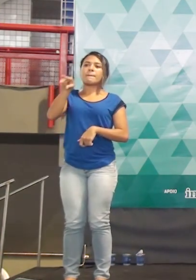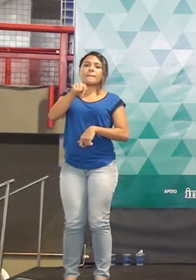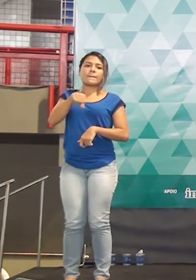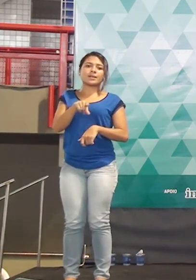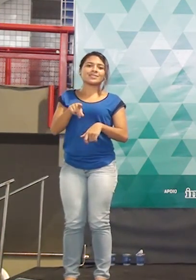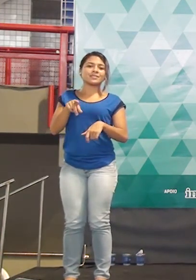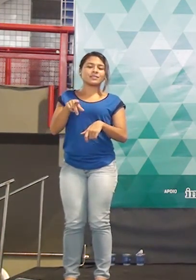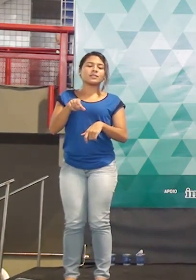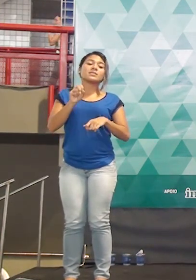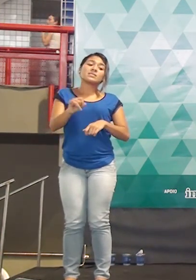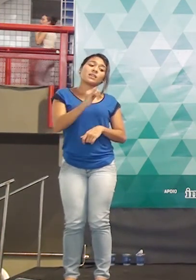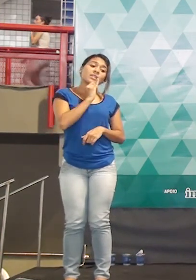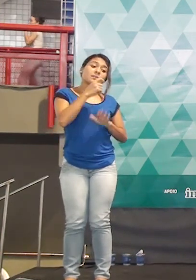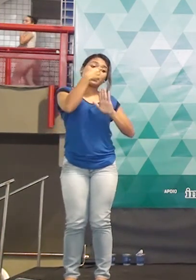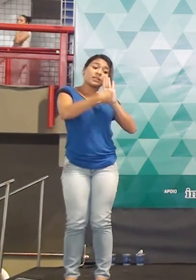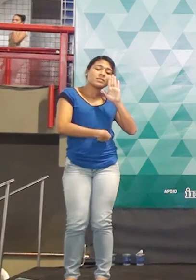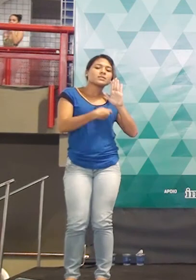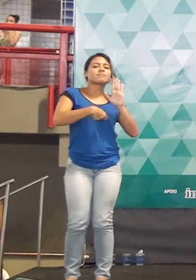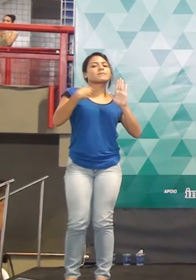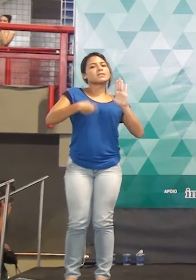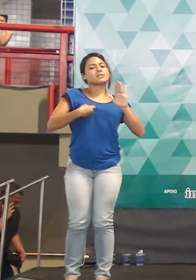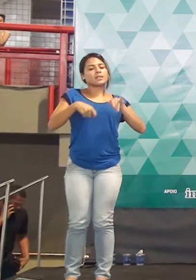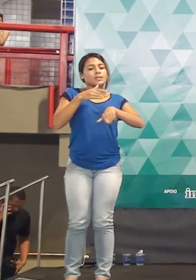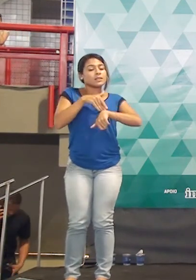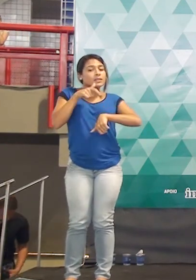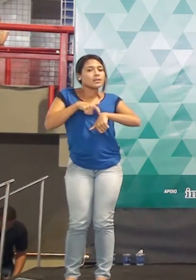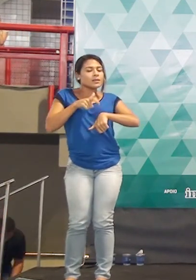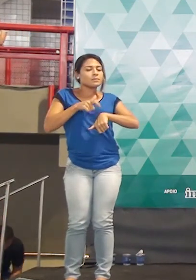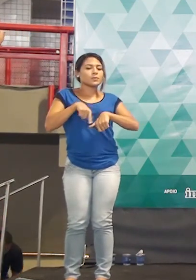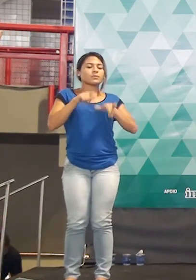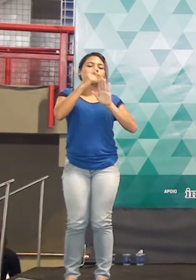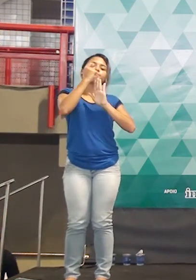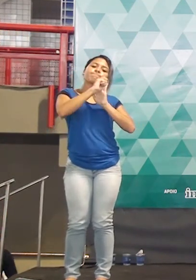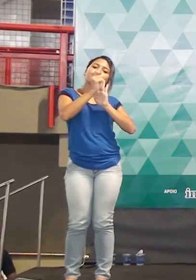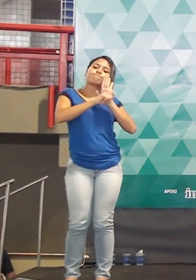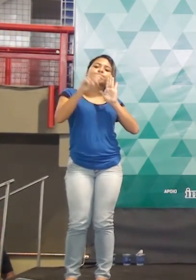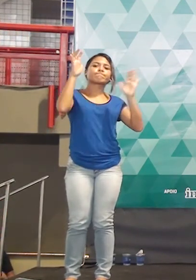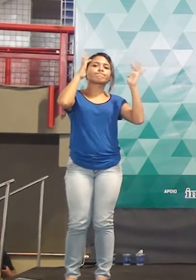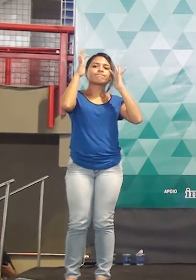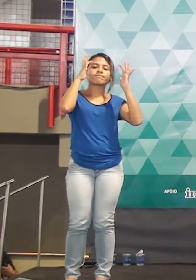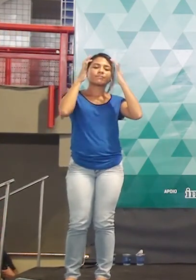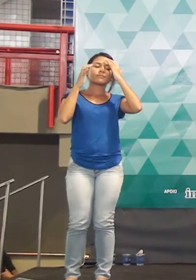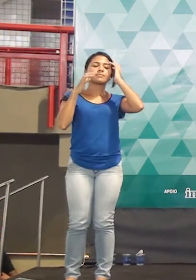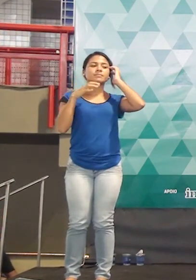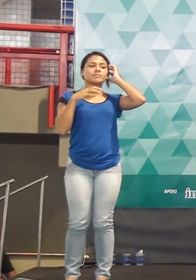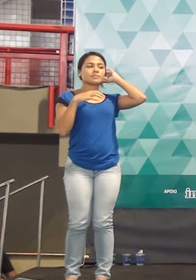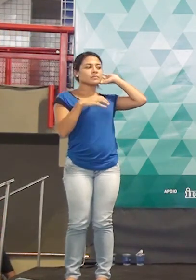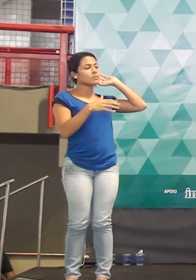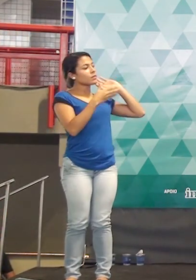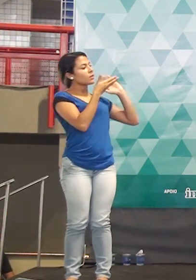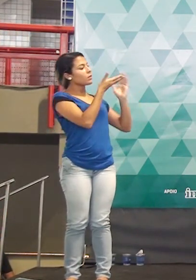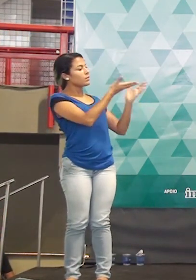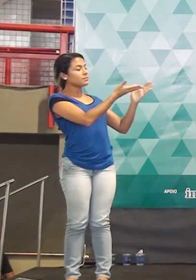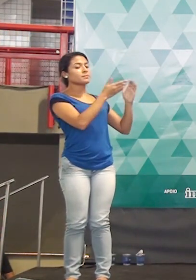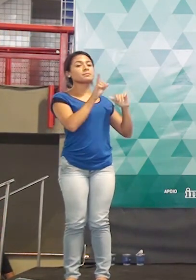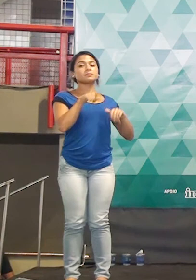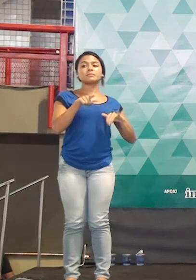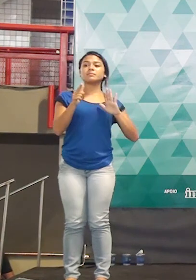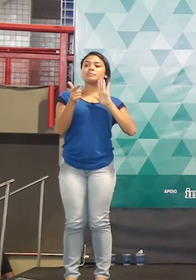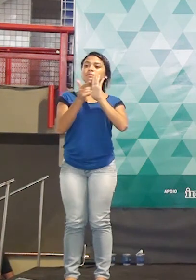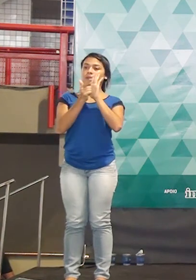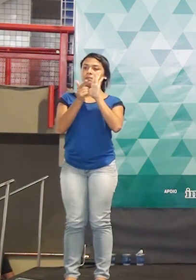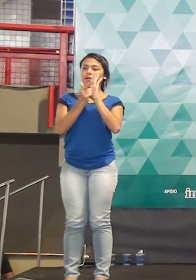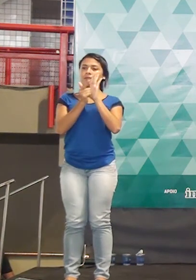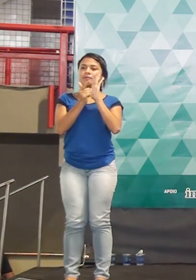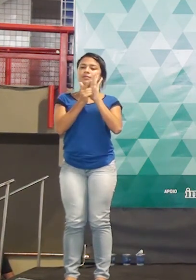lá. Repetindo, aqui está a folha, nós estamos conhecendo essa folha, tal qual vai ser a folha do